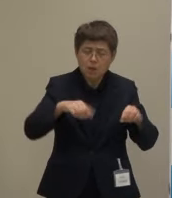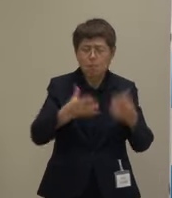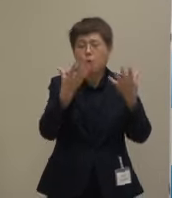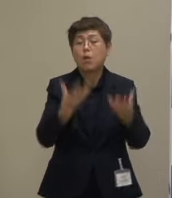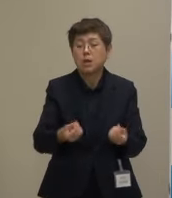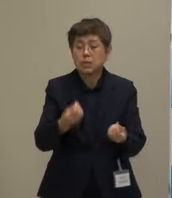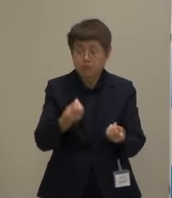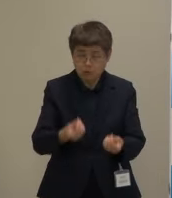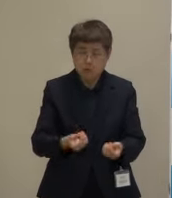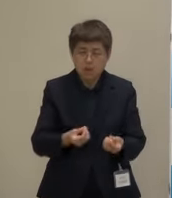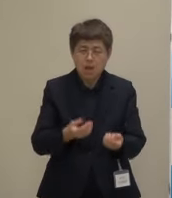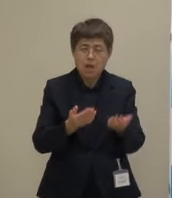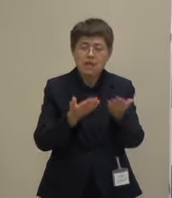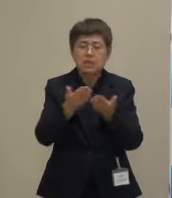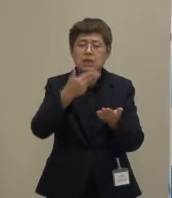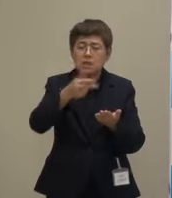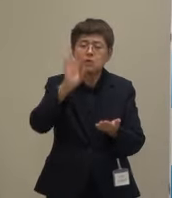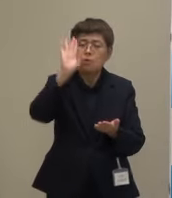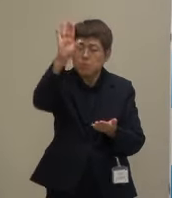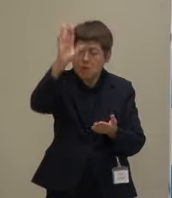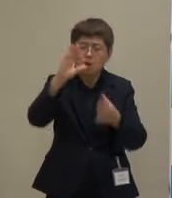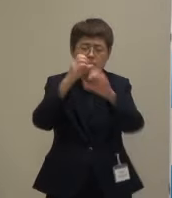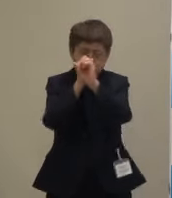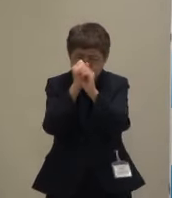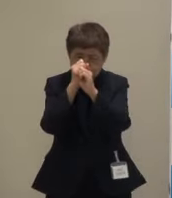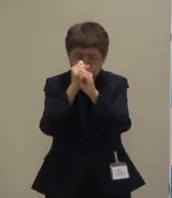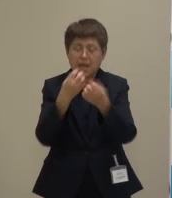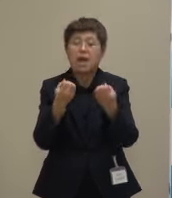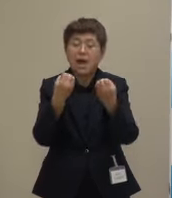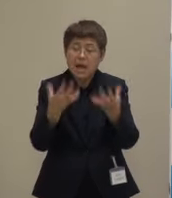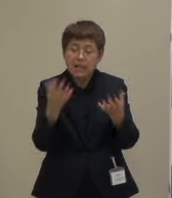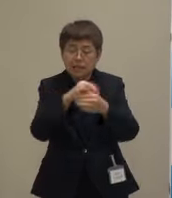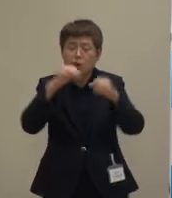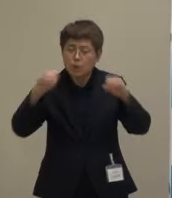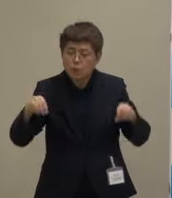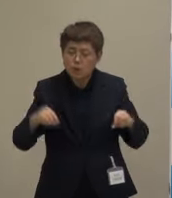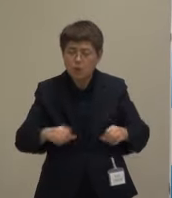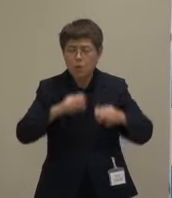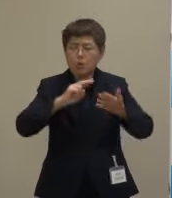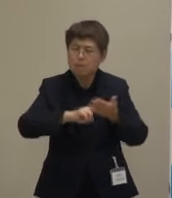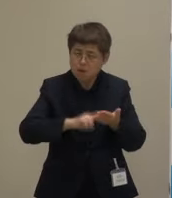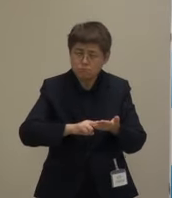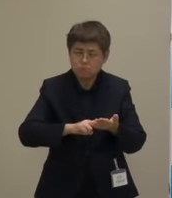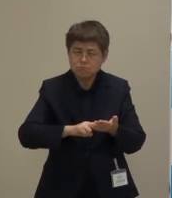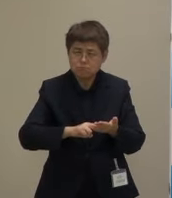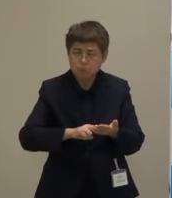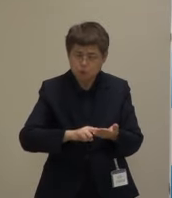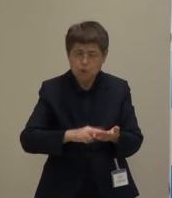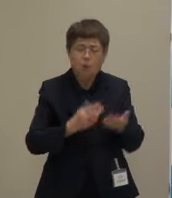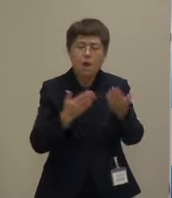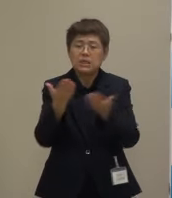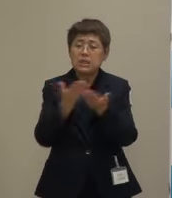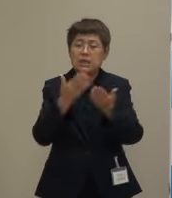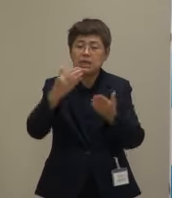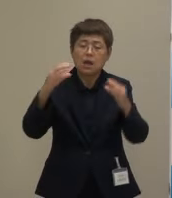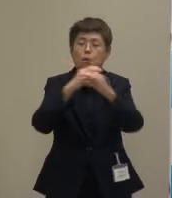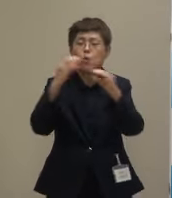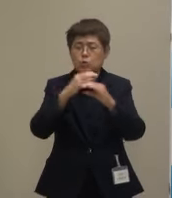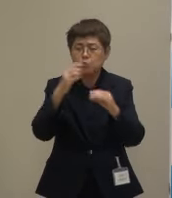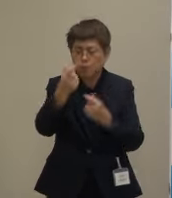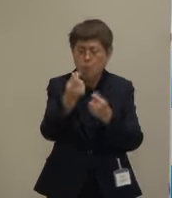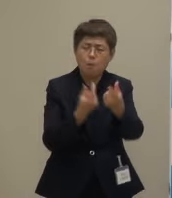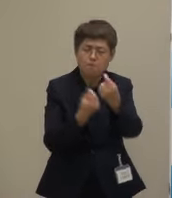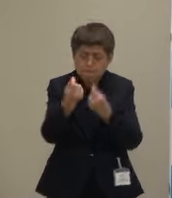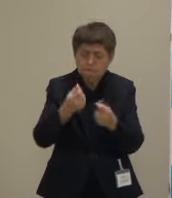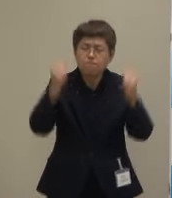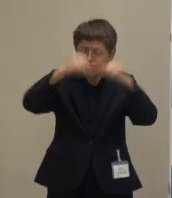させ、本市の未来を見据えた新たな協定を締結する必要があるとの認識を新潟交通と共有し